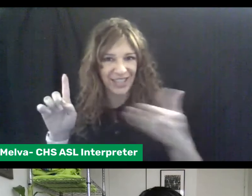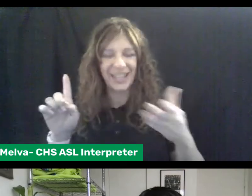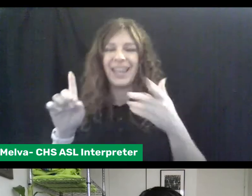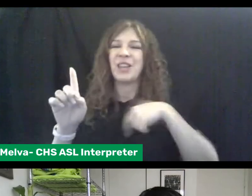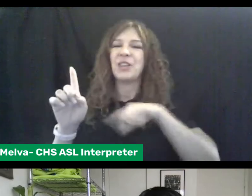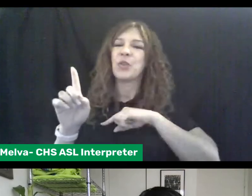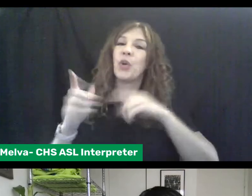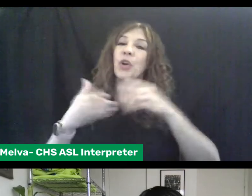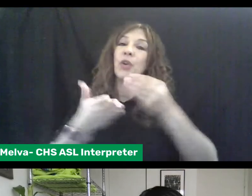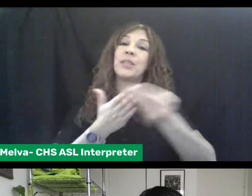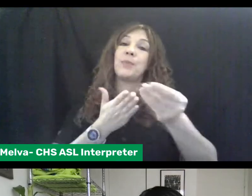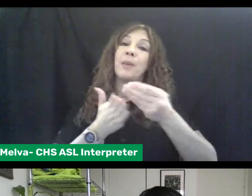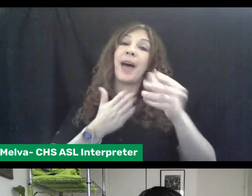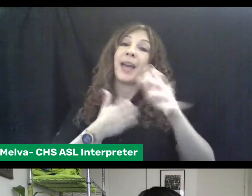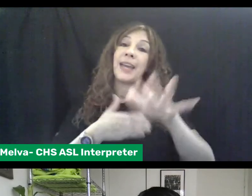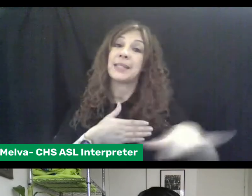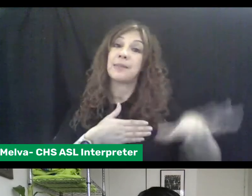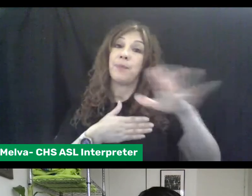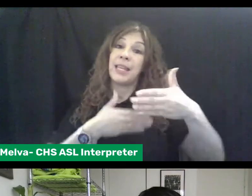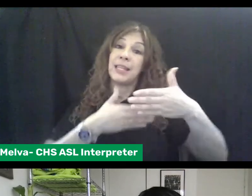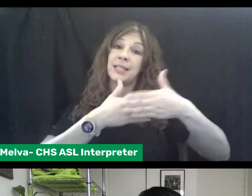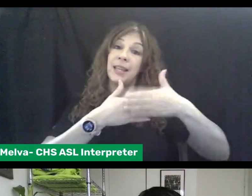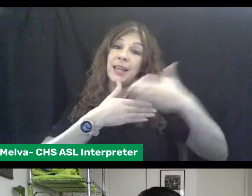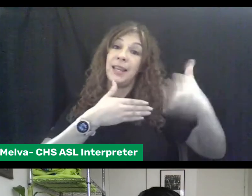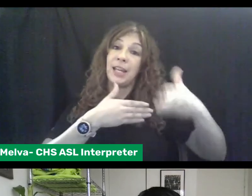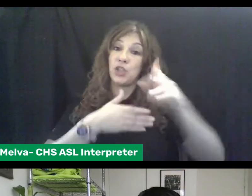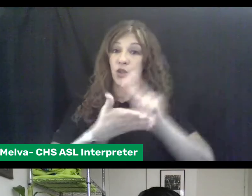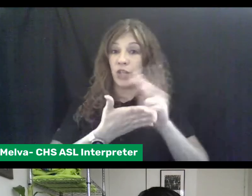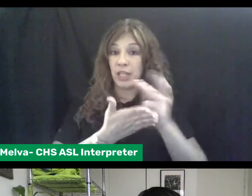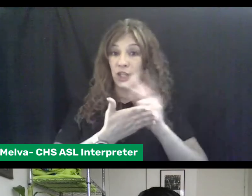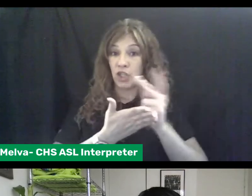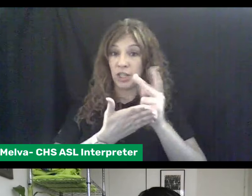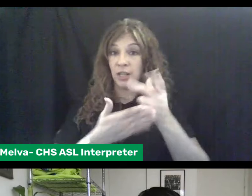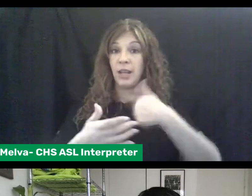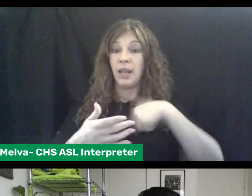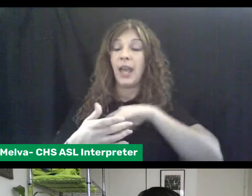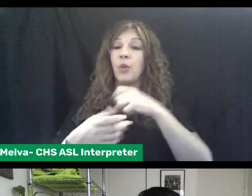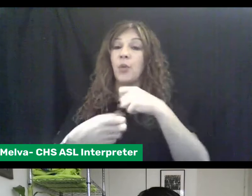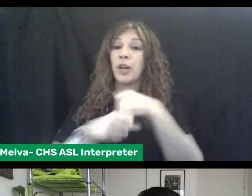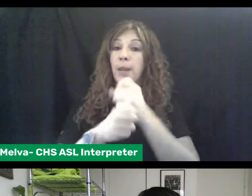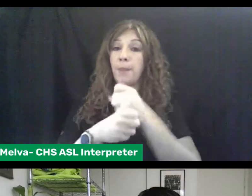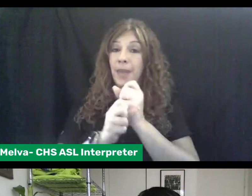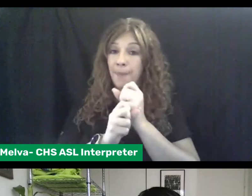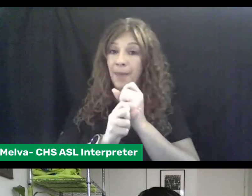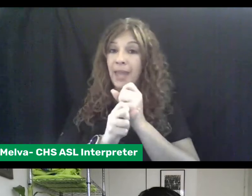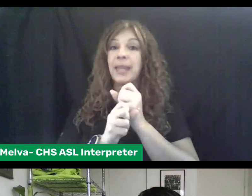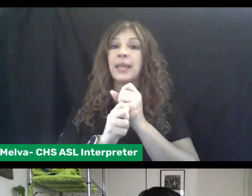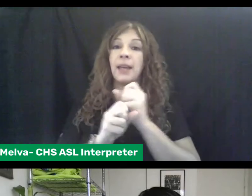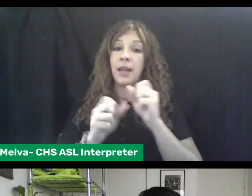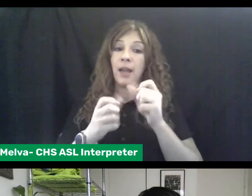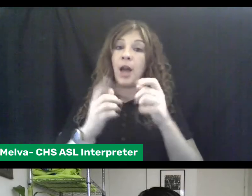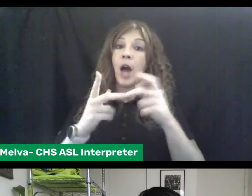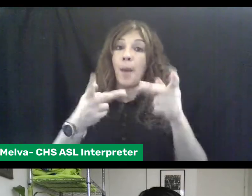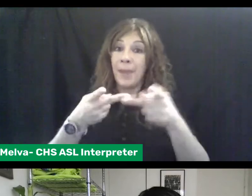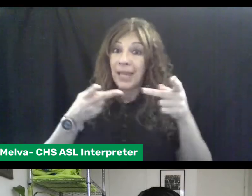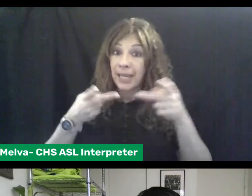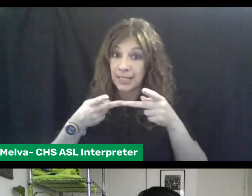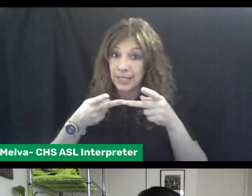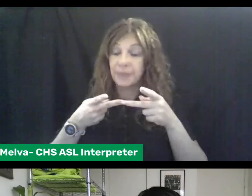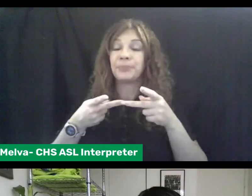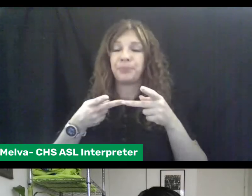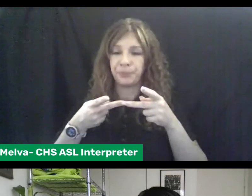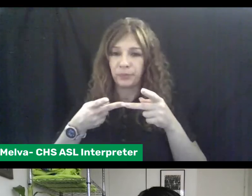y estamos pensando hacer un invernadero. Un invernadero donde vendedores ambulantes